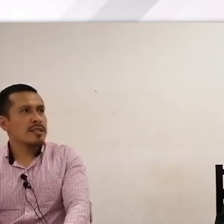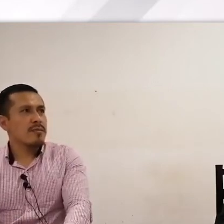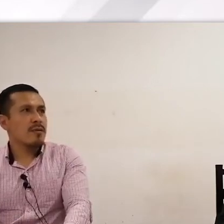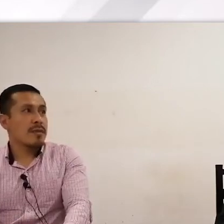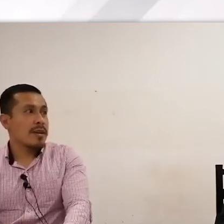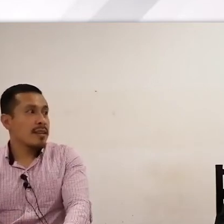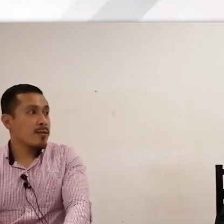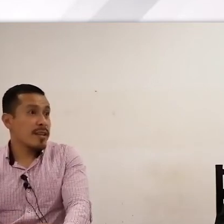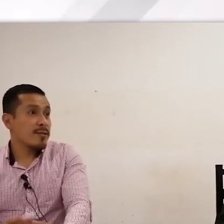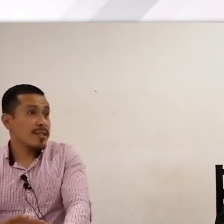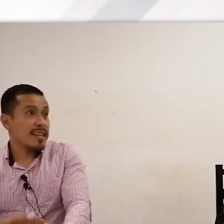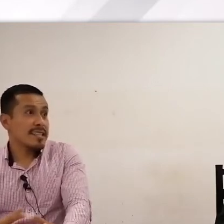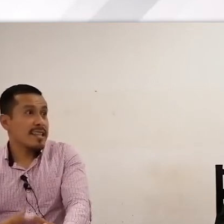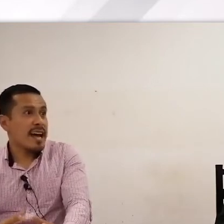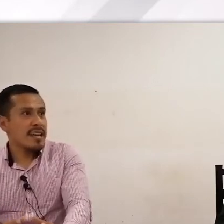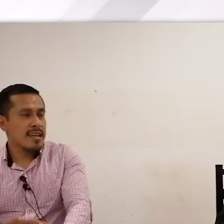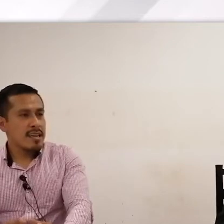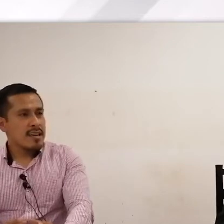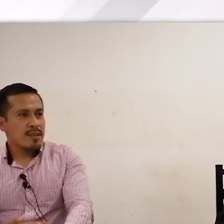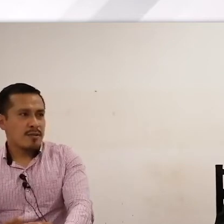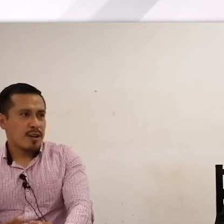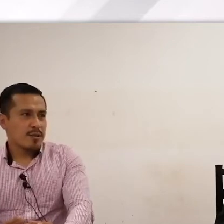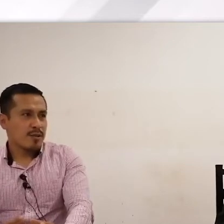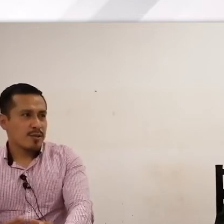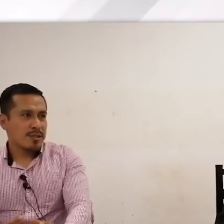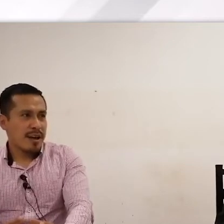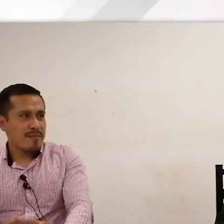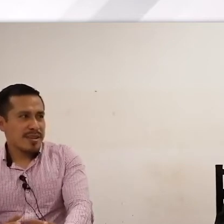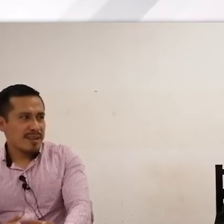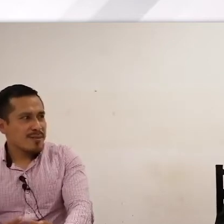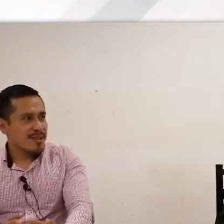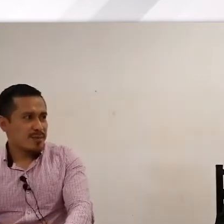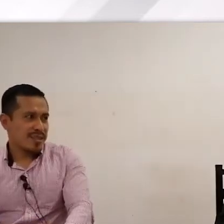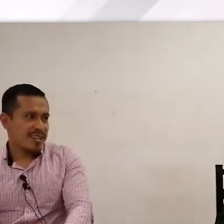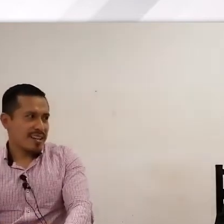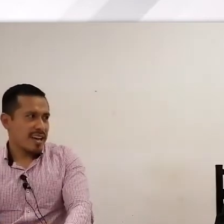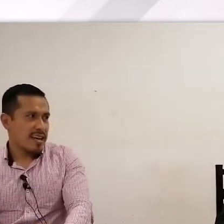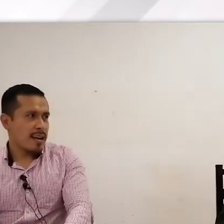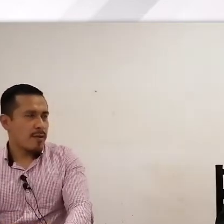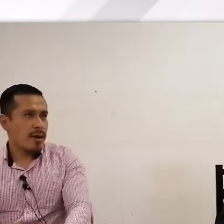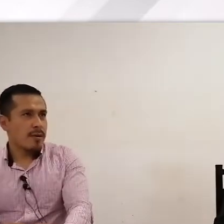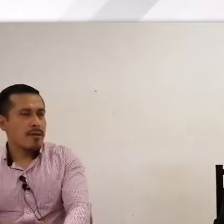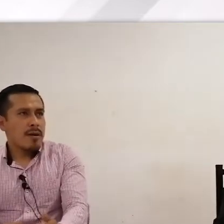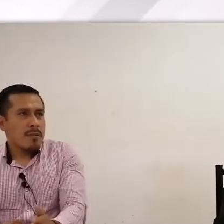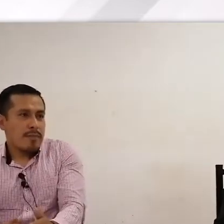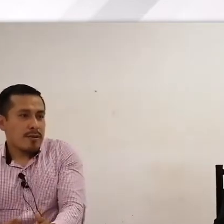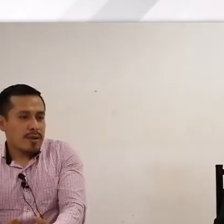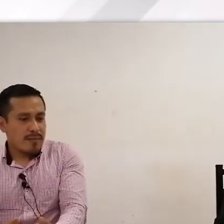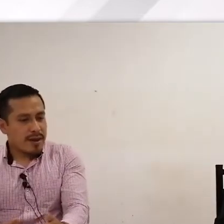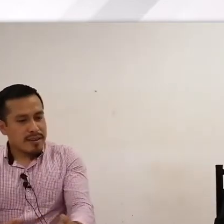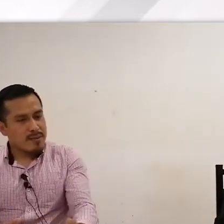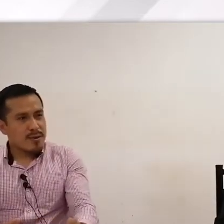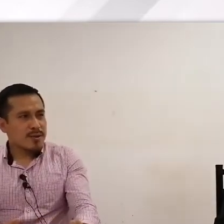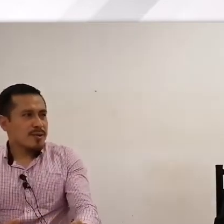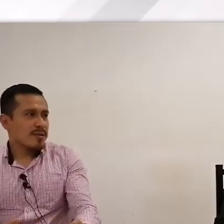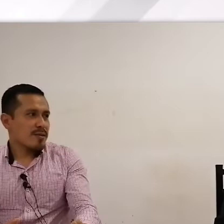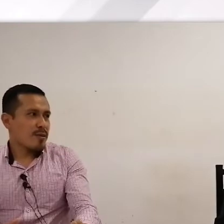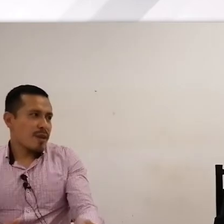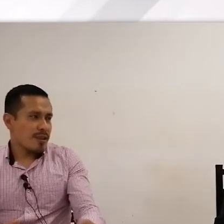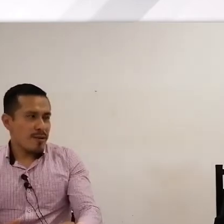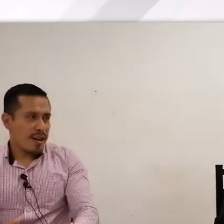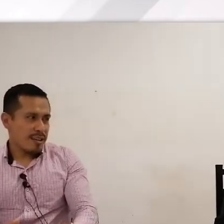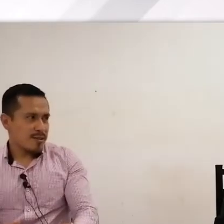mismo desenvolvimiento. Entonces es ahí donde nosotros ya empezamos a sospechar que hay algo malo, pero ya